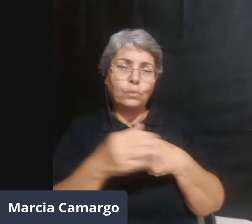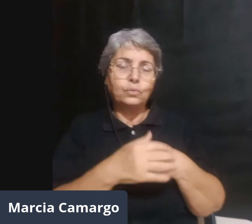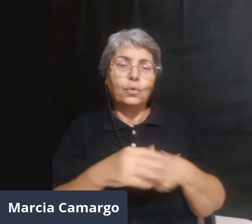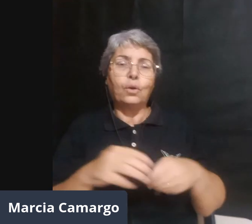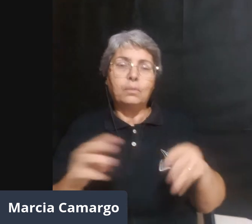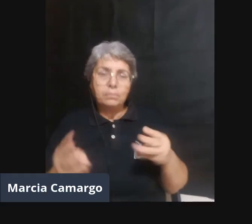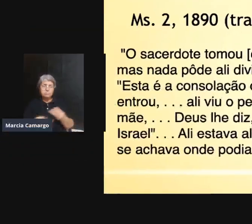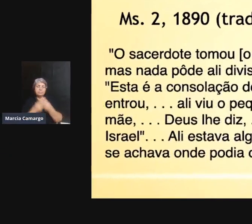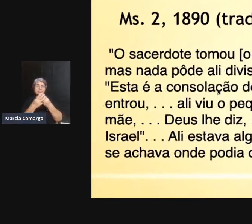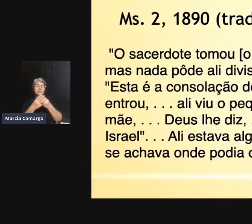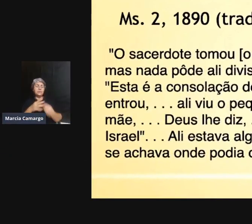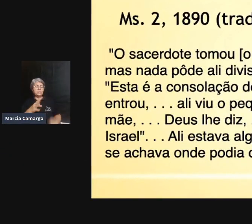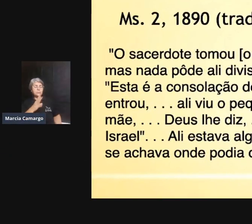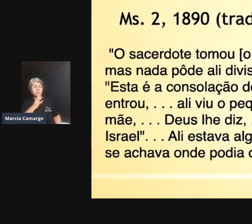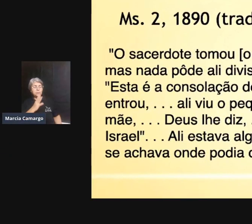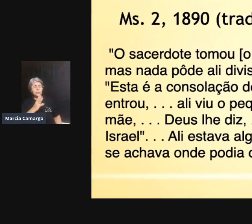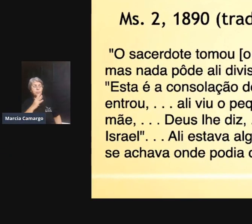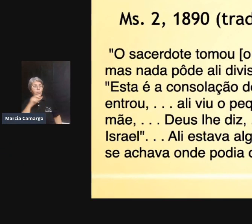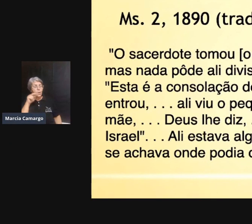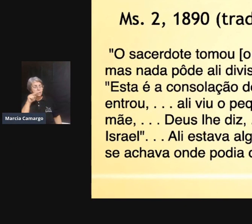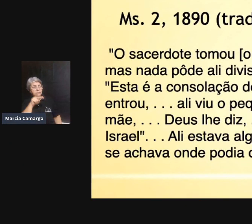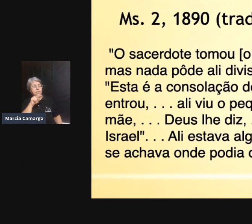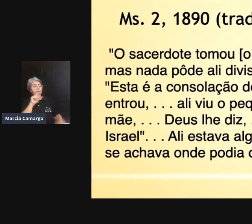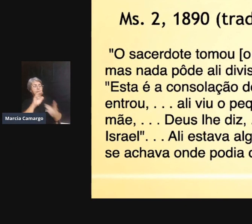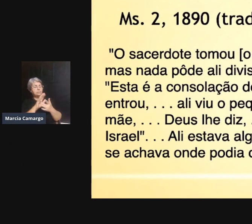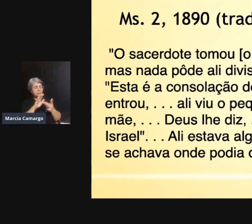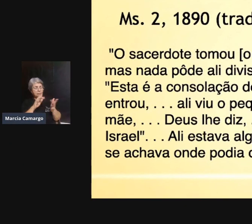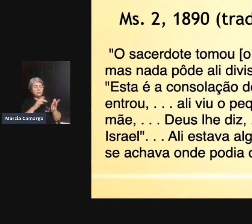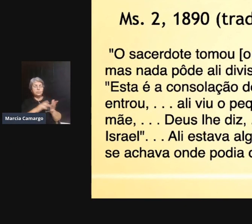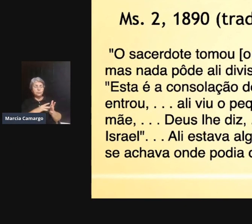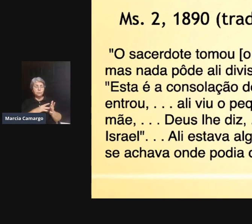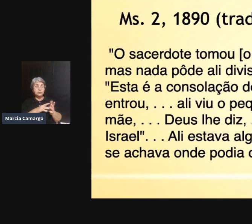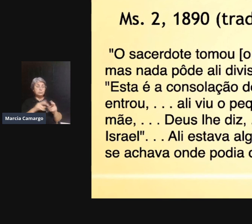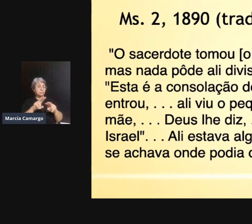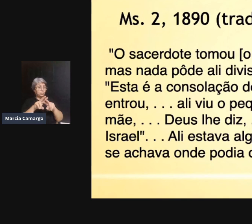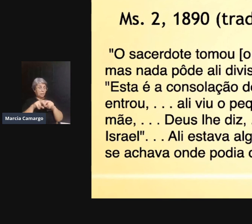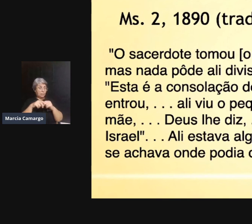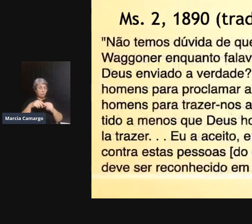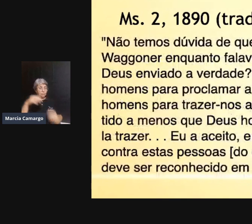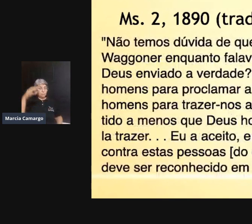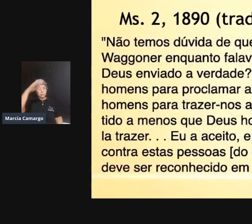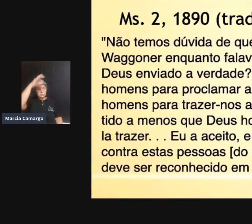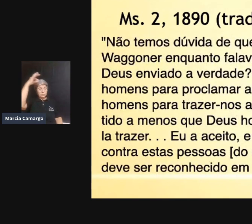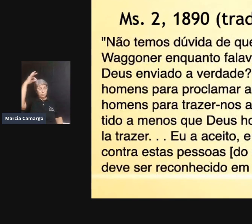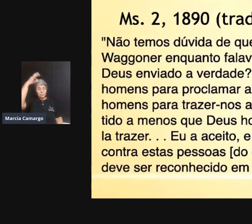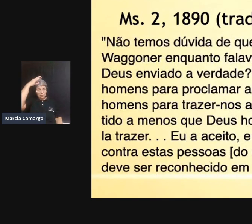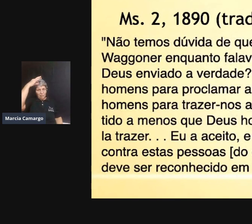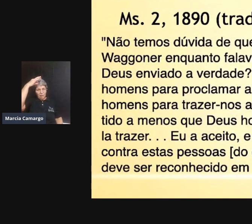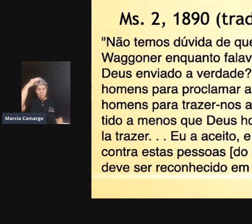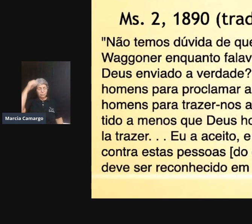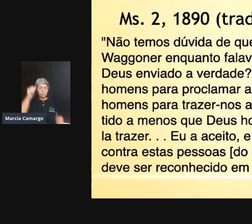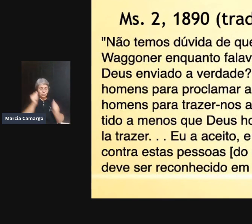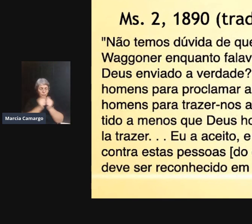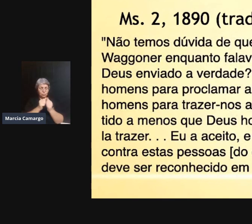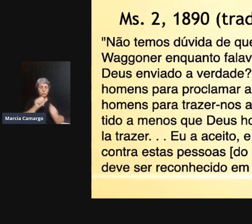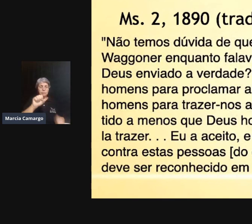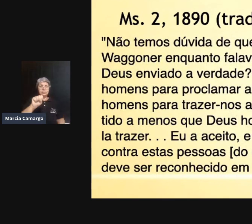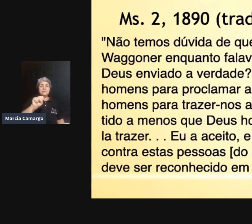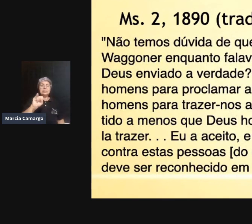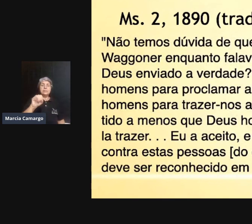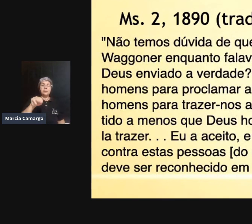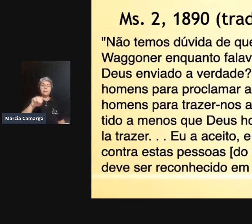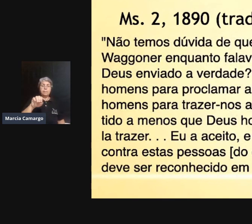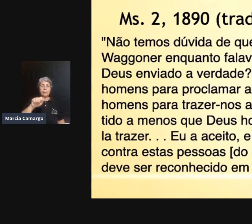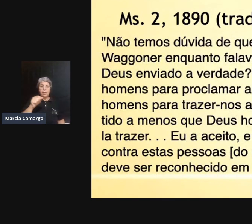reconheceu, porque se achava onde podia discernir as coisas espirituais. Não temos dúvida de